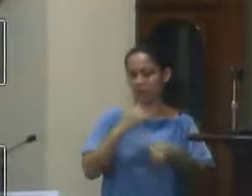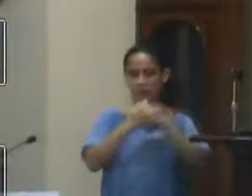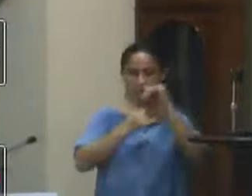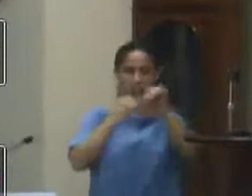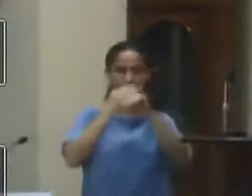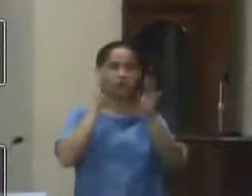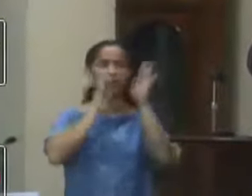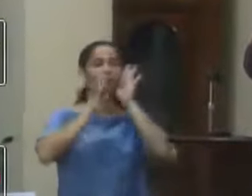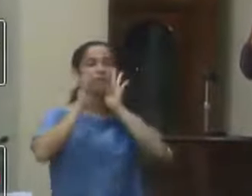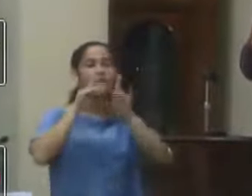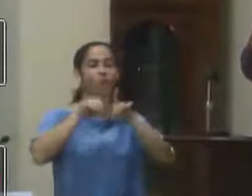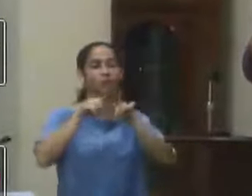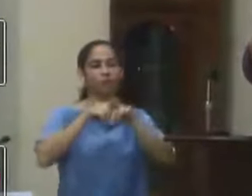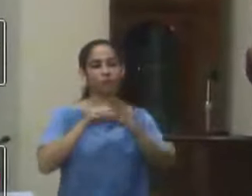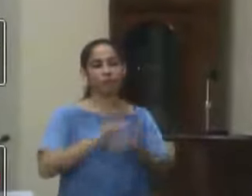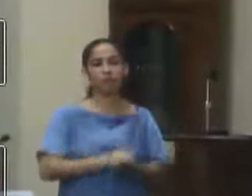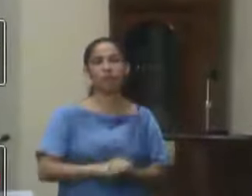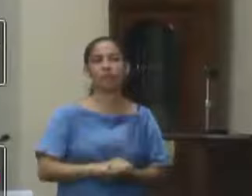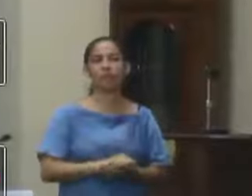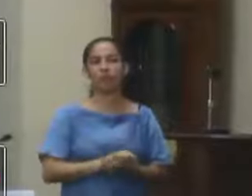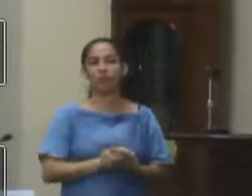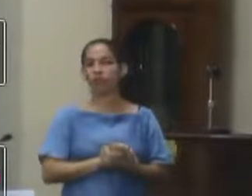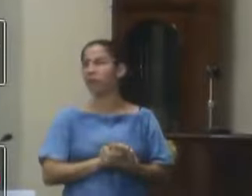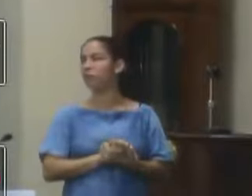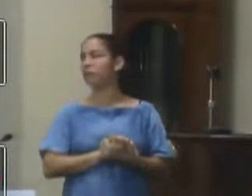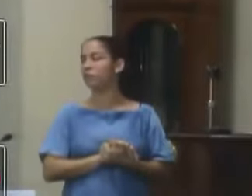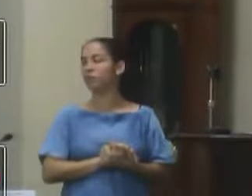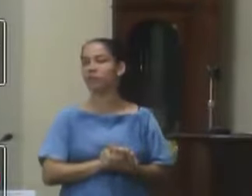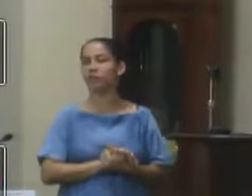Internautas que nos acompanham pela internet.